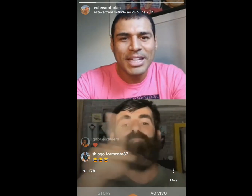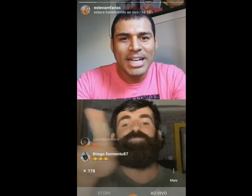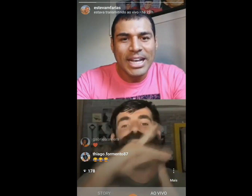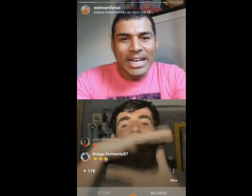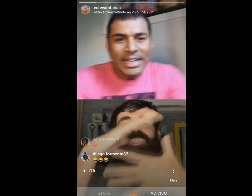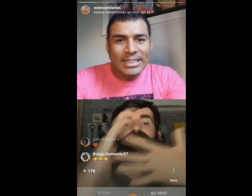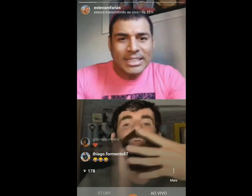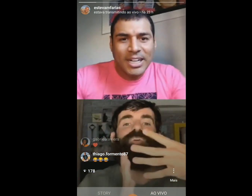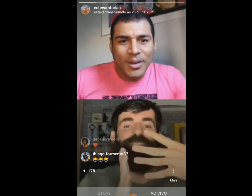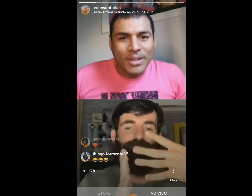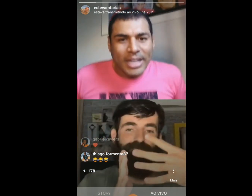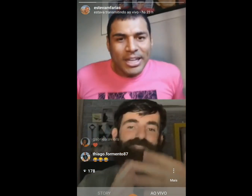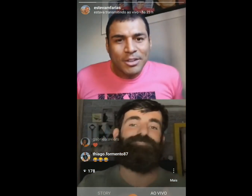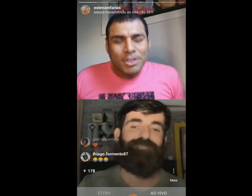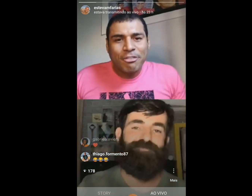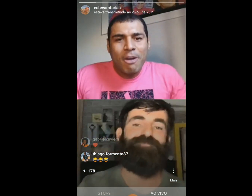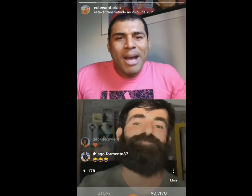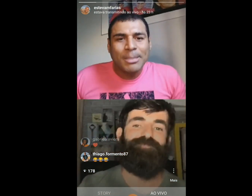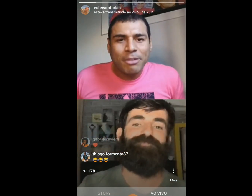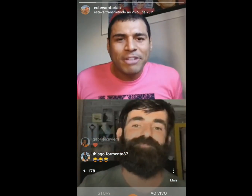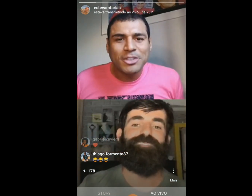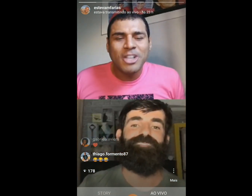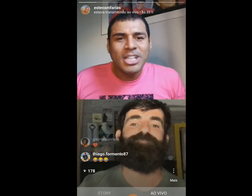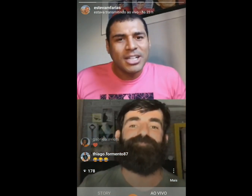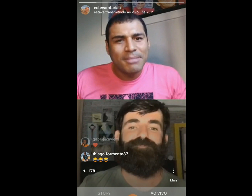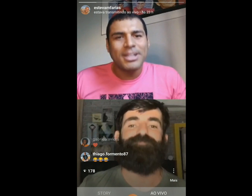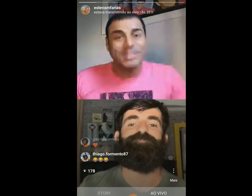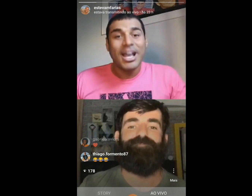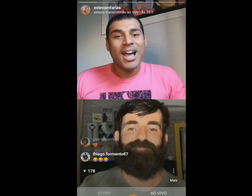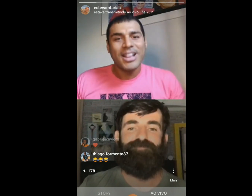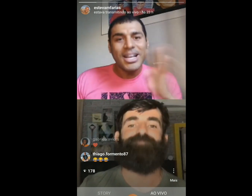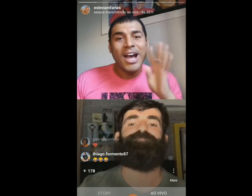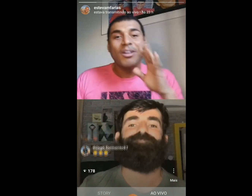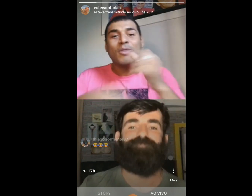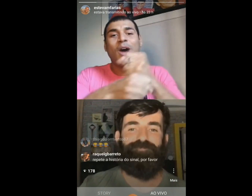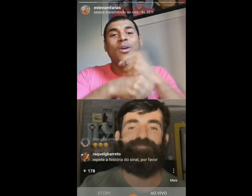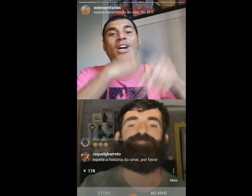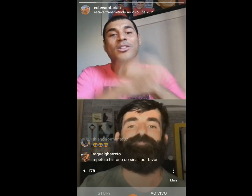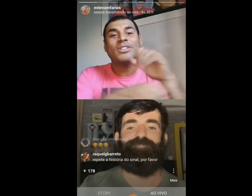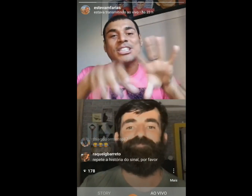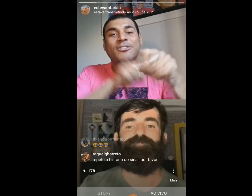formei em professor de Libras. Ah, legal. E qual ano você se formou?